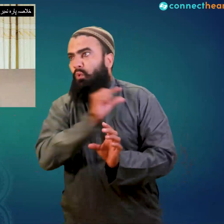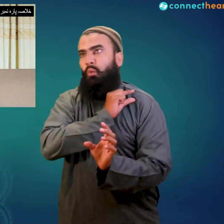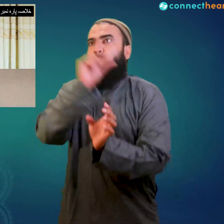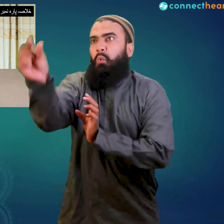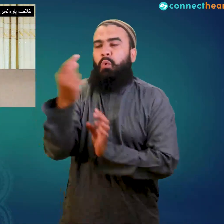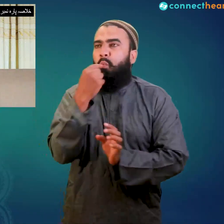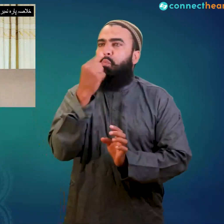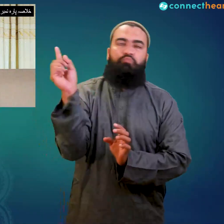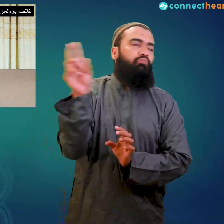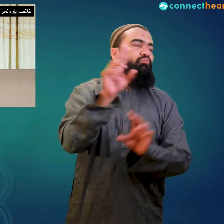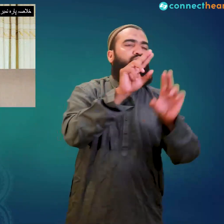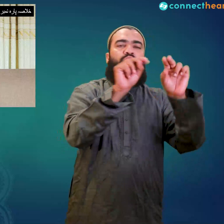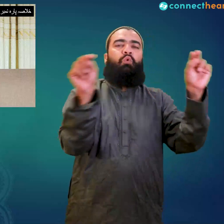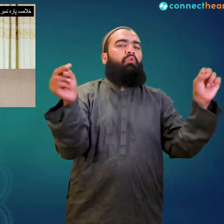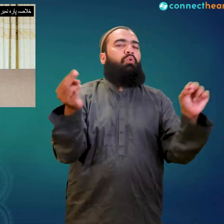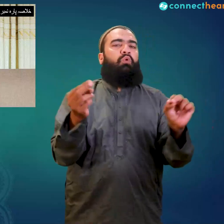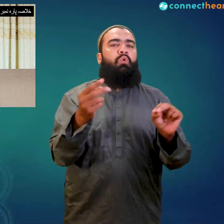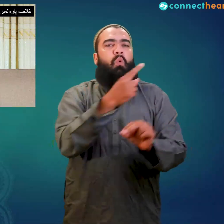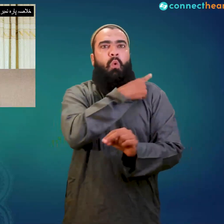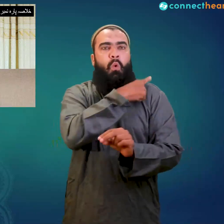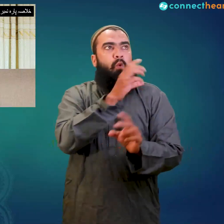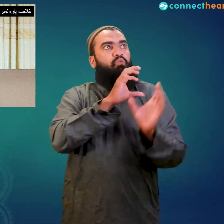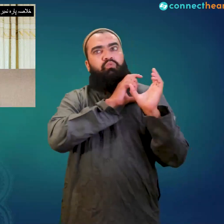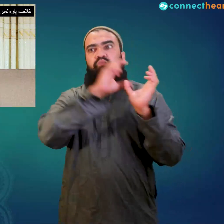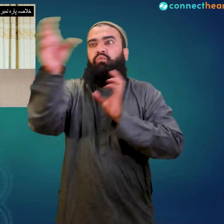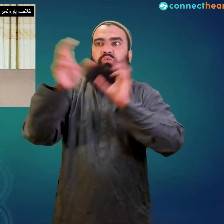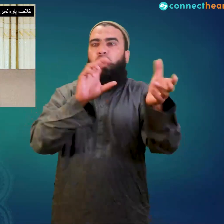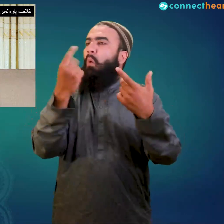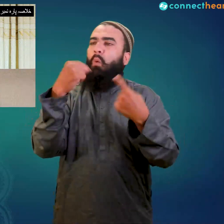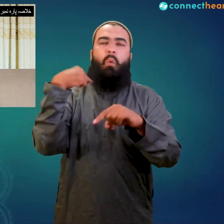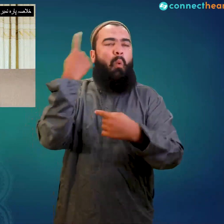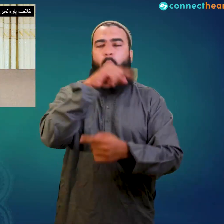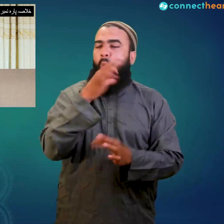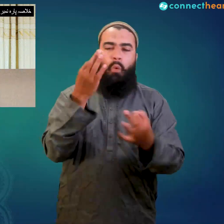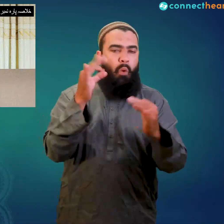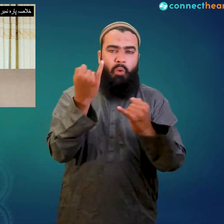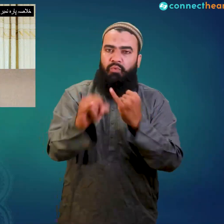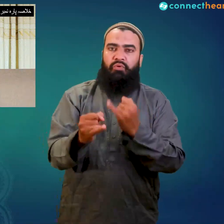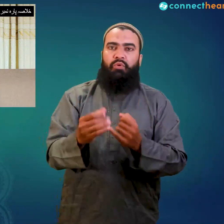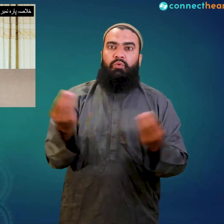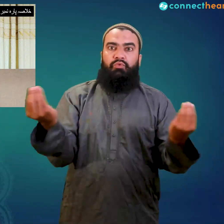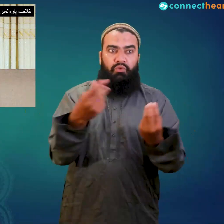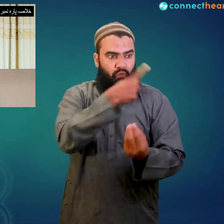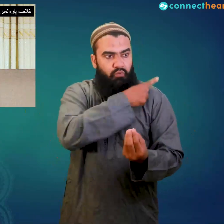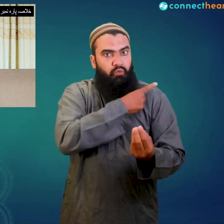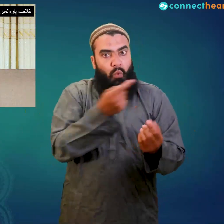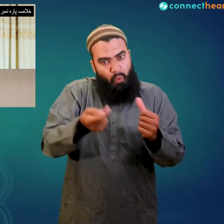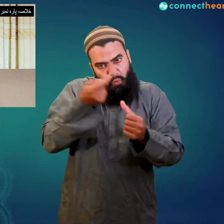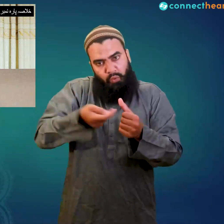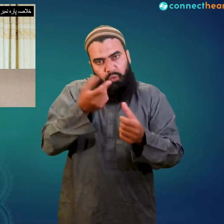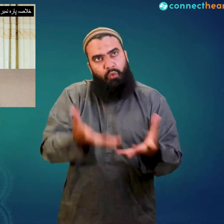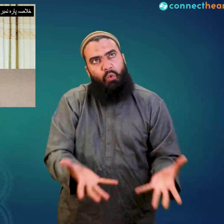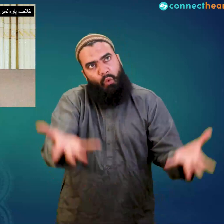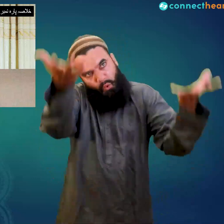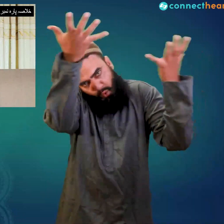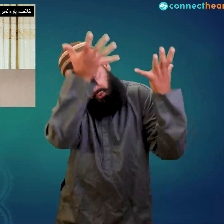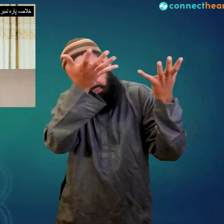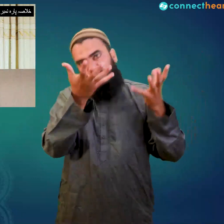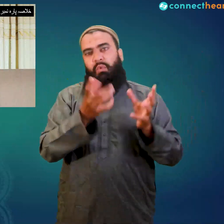کے اندر دینے والا بھی ایسا ہی ہے جیسا کہ گناہ کا کرنے والا۔ قرآن و حدیث کے مفہوم سے یہ